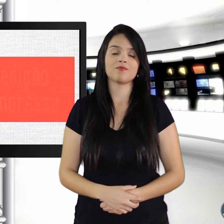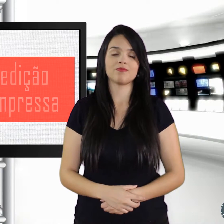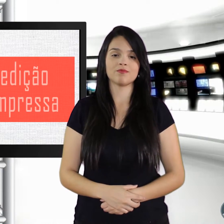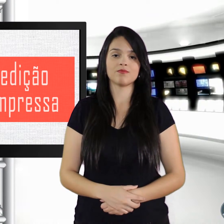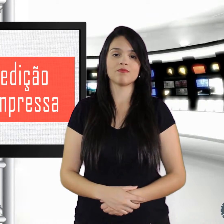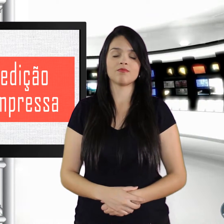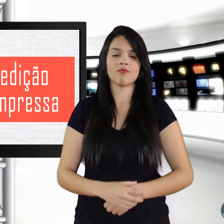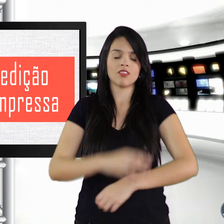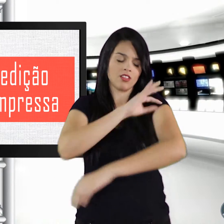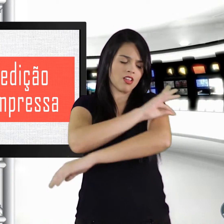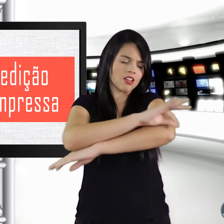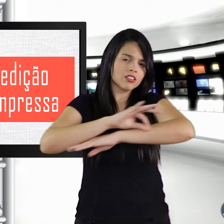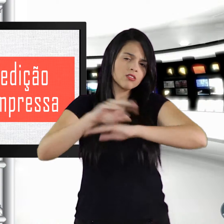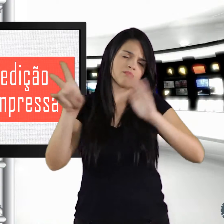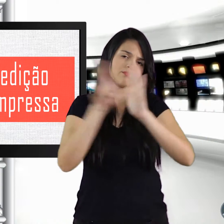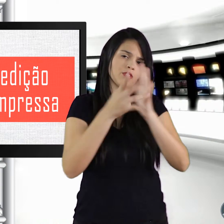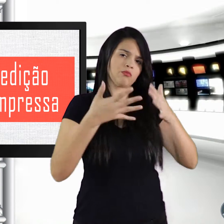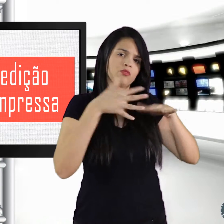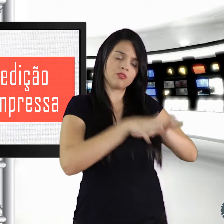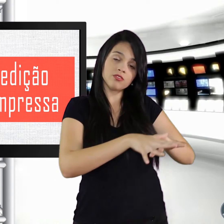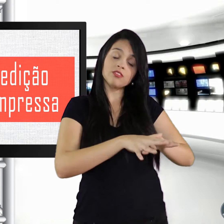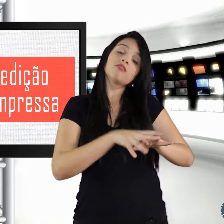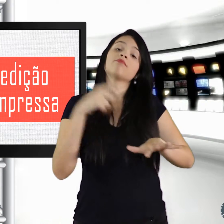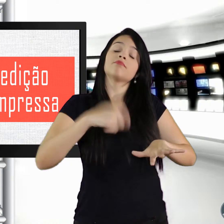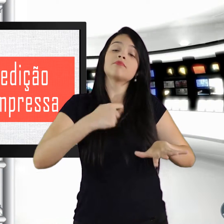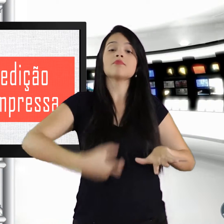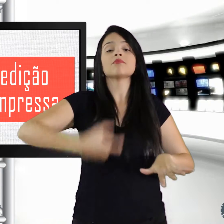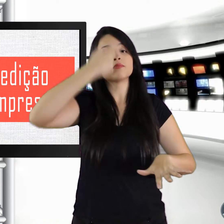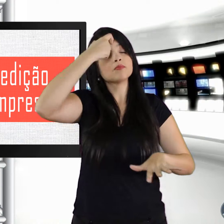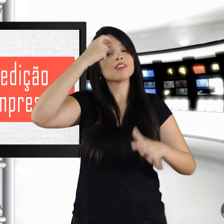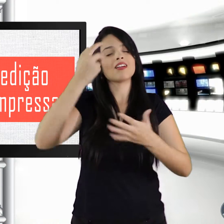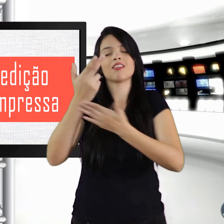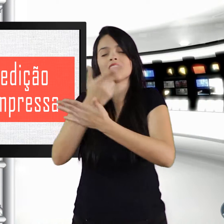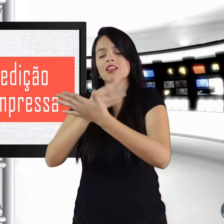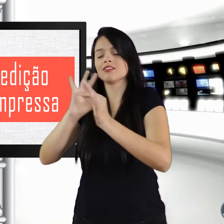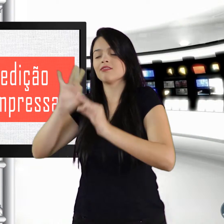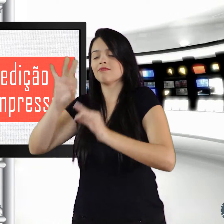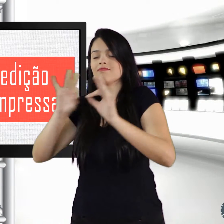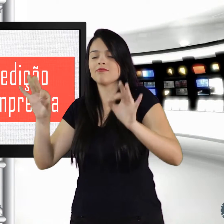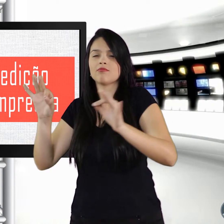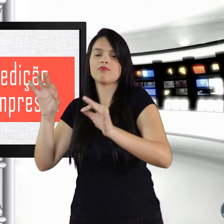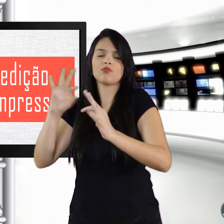A arquitetura inclusiva passa, necessariamente, pelo conceito de desenho universal, que nasceu em meados da década